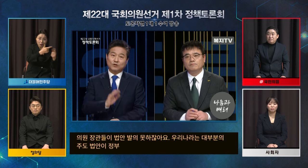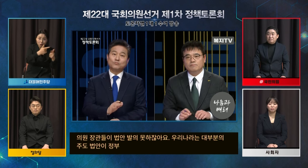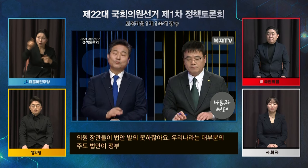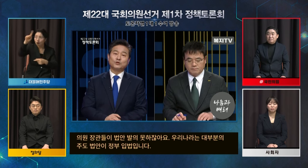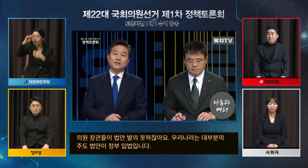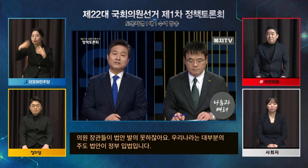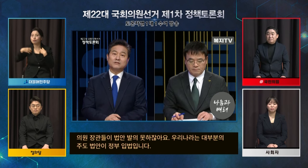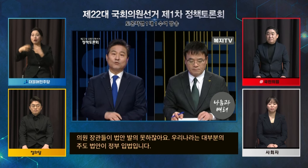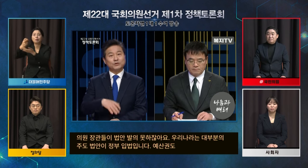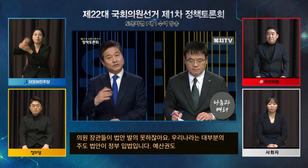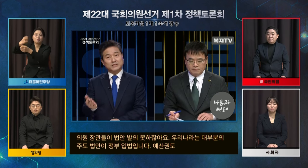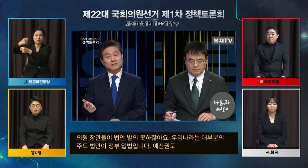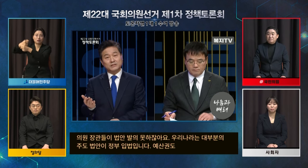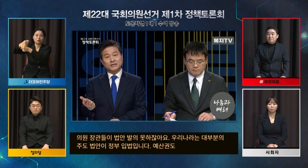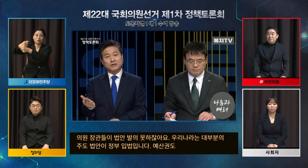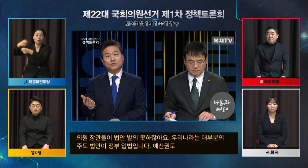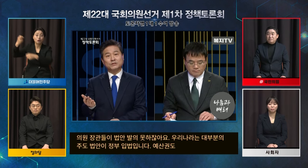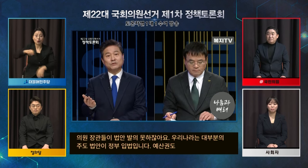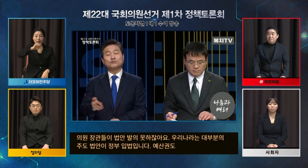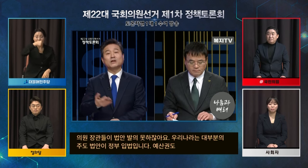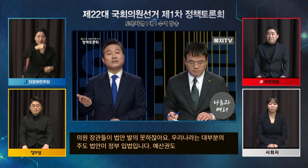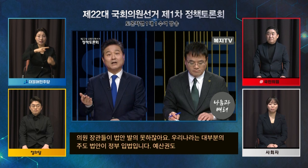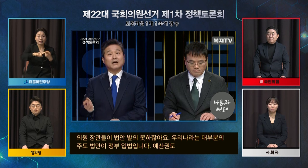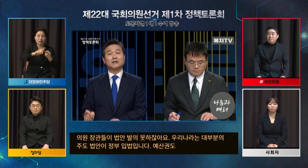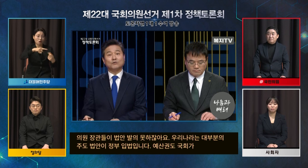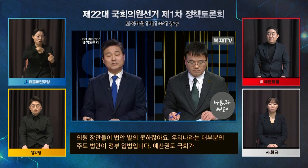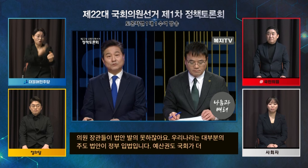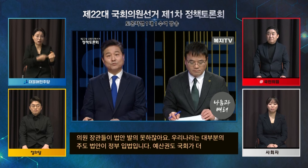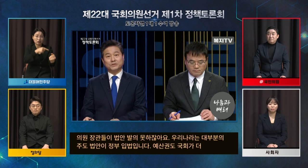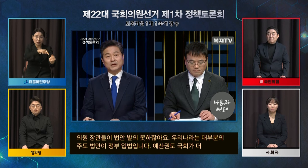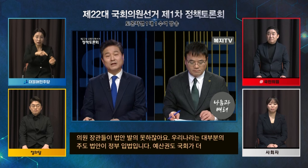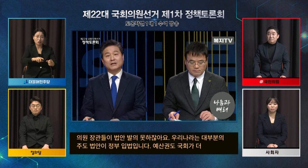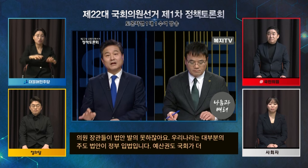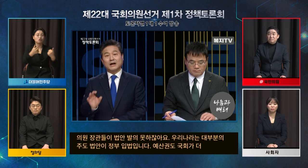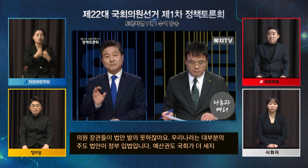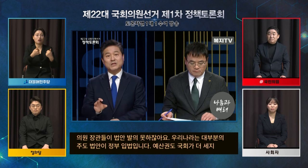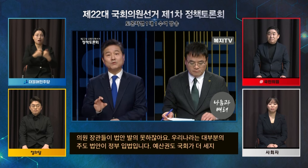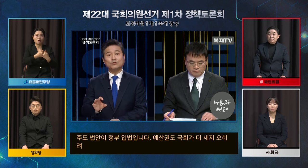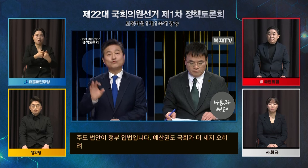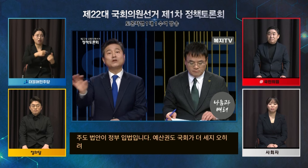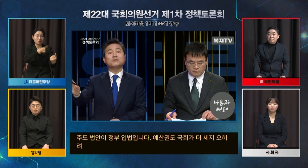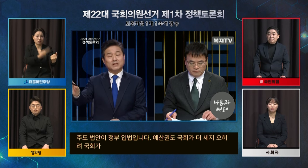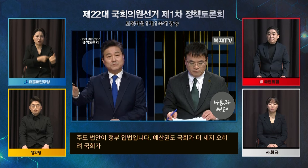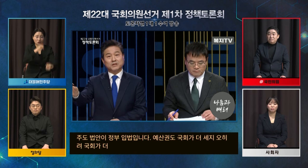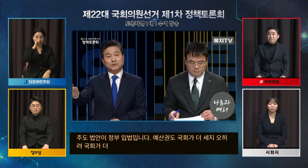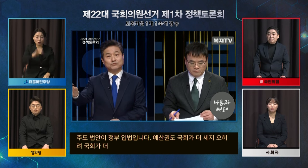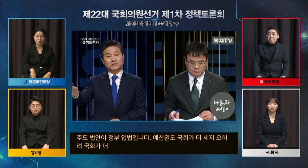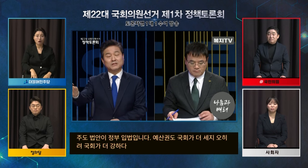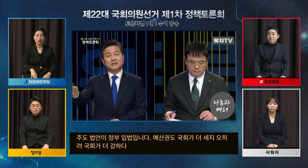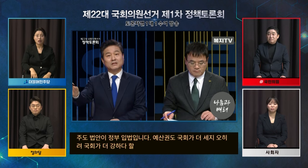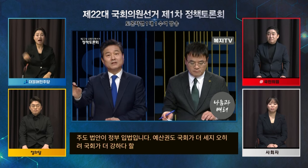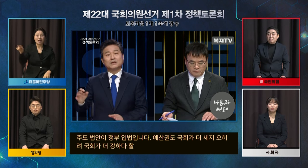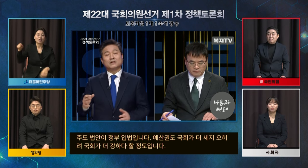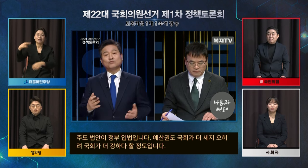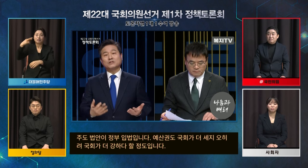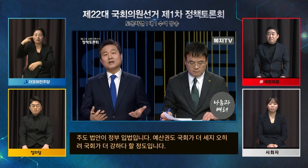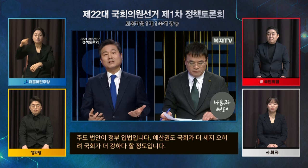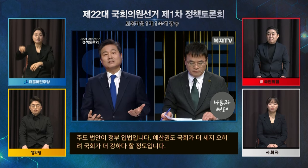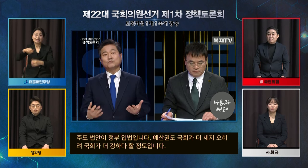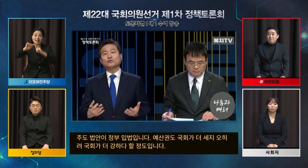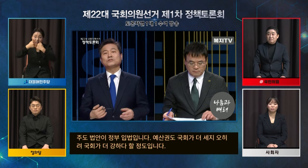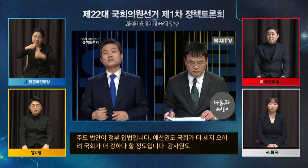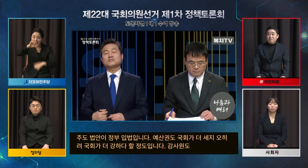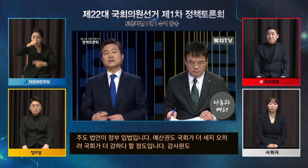정부보다는 오히려 예산권이 국회에 더 강하다고 할 정도입니다. 감사원도 국회 밑에 있습니다. 미국은. 그러니까